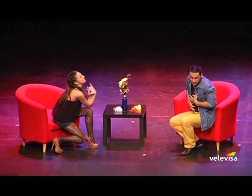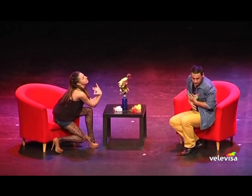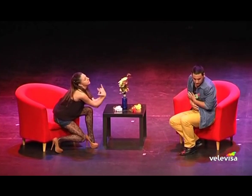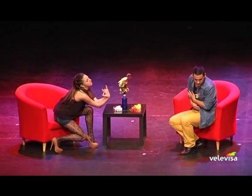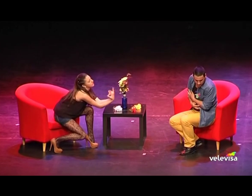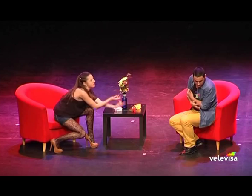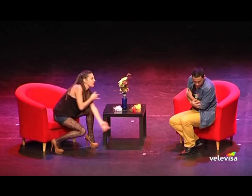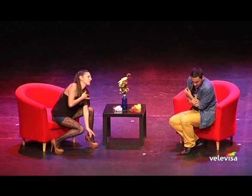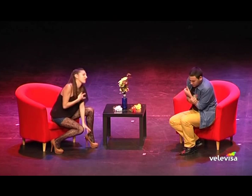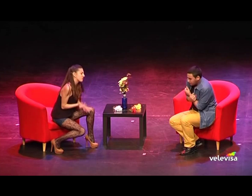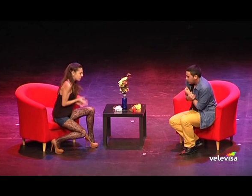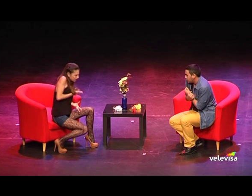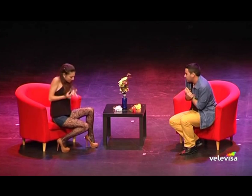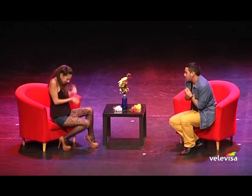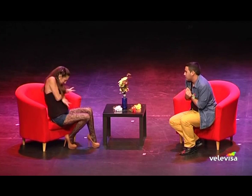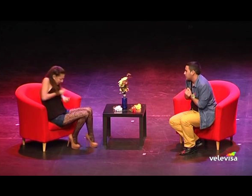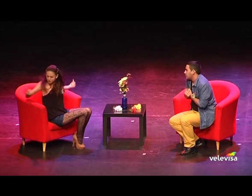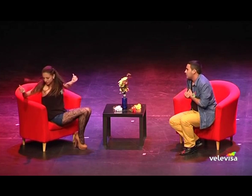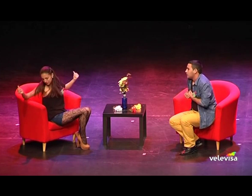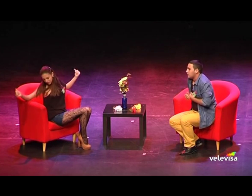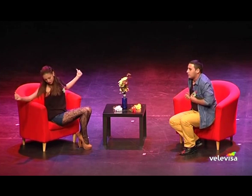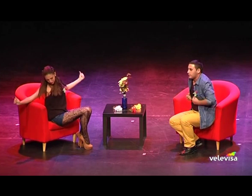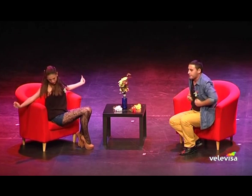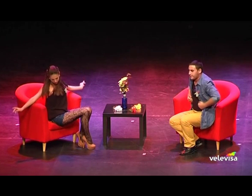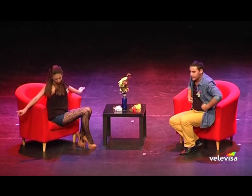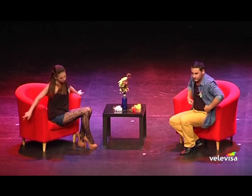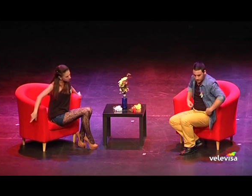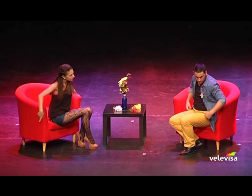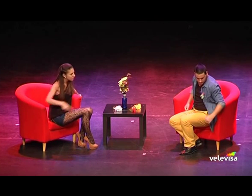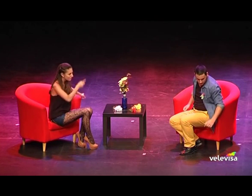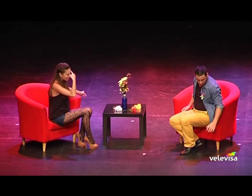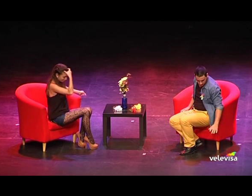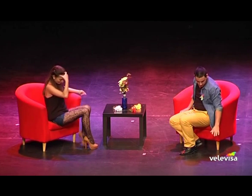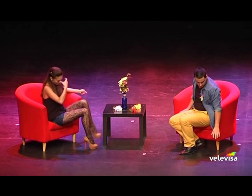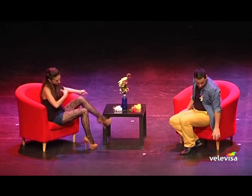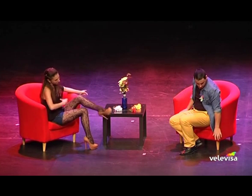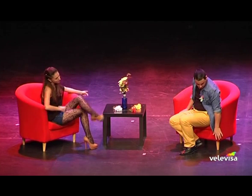deseo y tu amor no me calientan Recuérdame